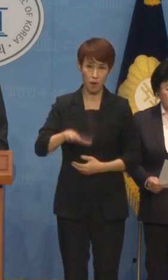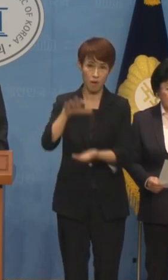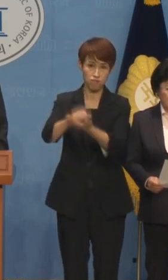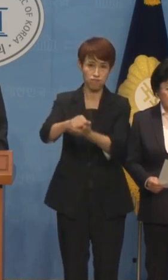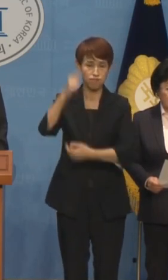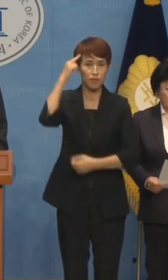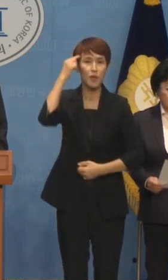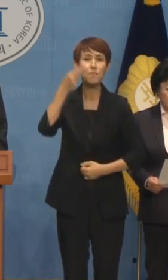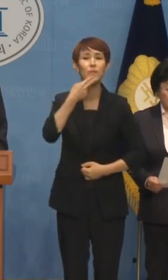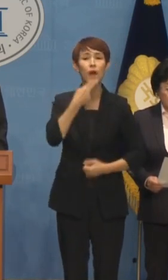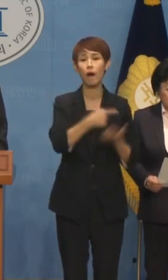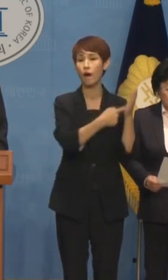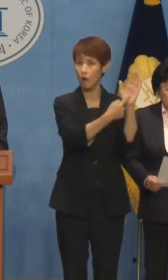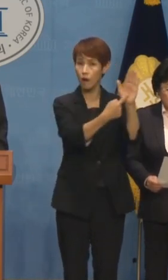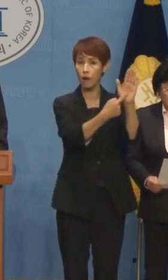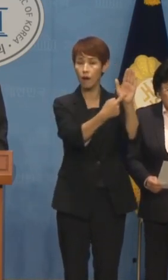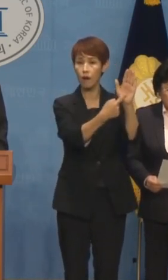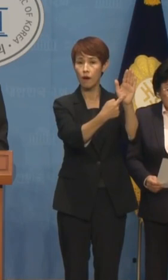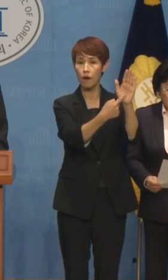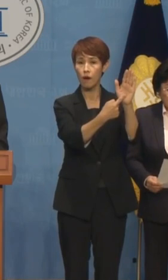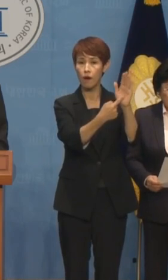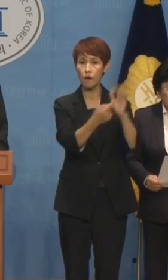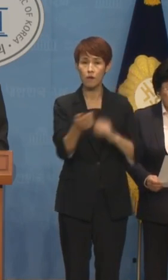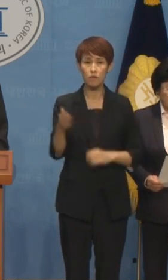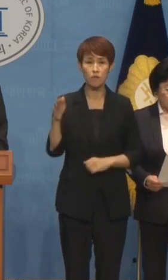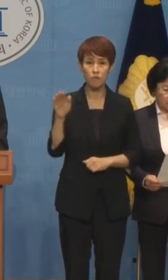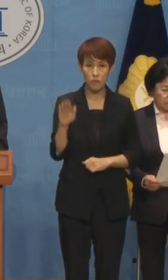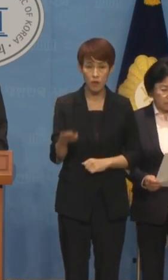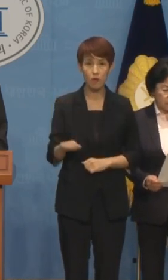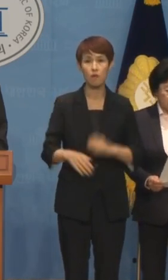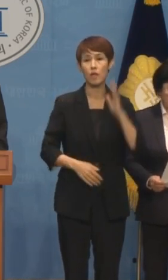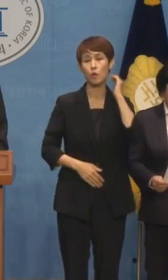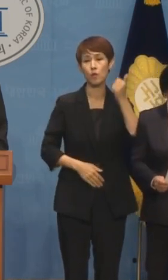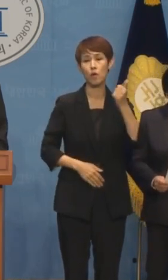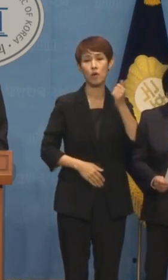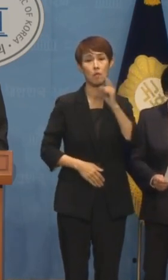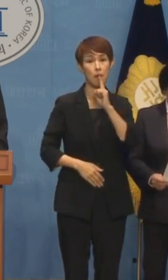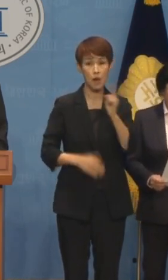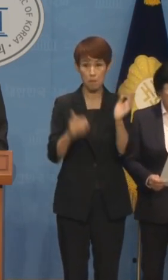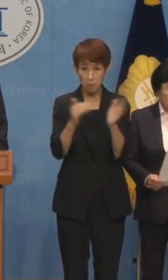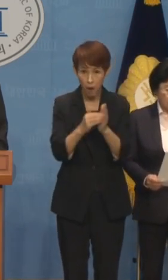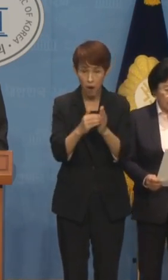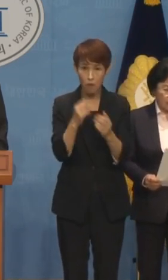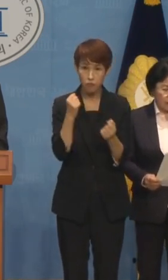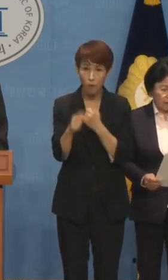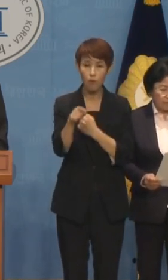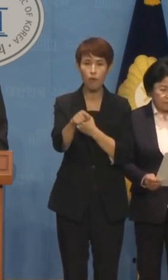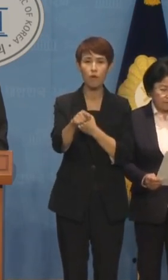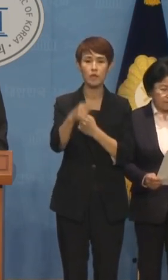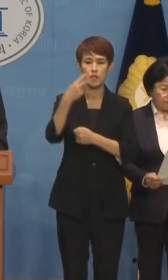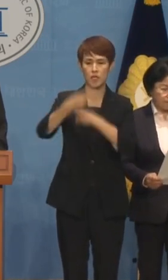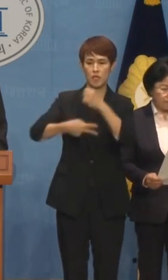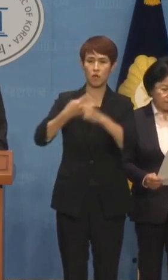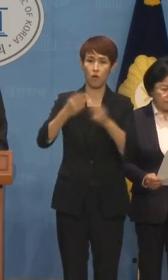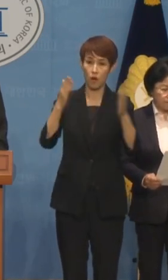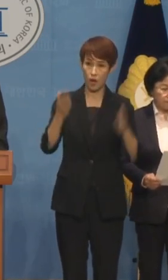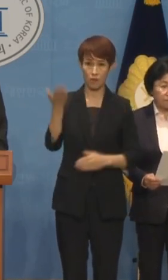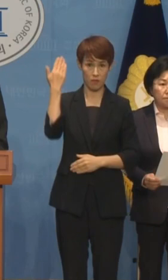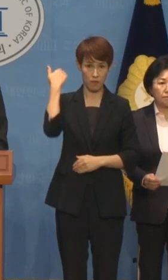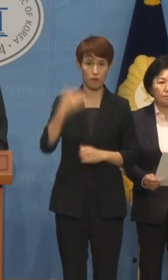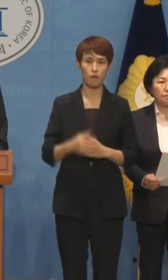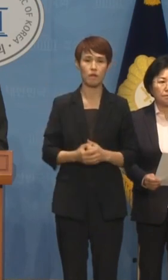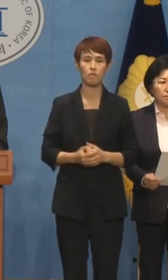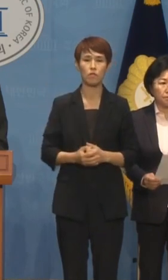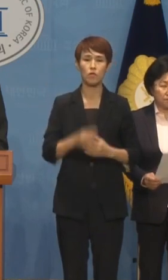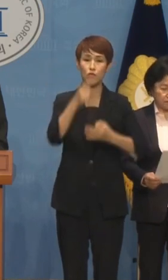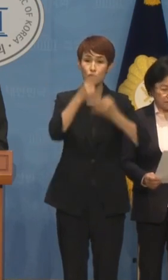없다고 말했습니다. 그러나 대통령의 말과 달리 지난 2년 동안 윤석열 정부는 잘